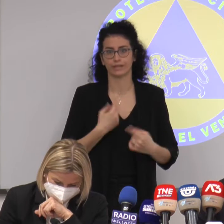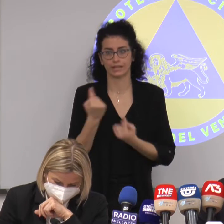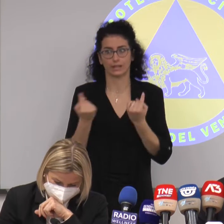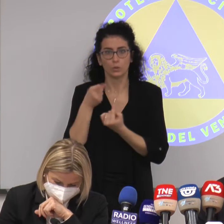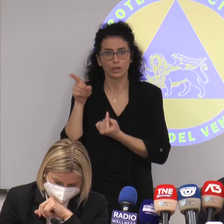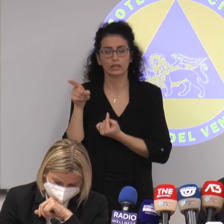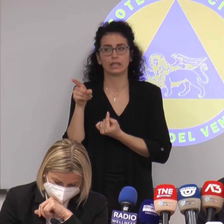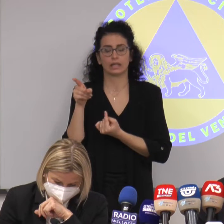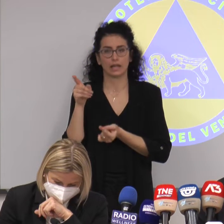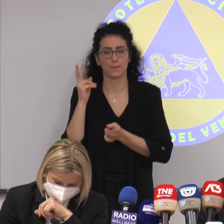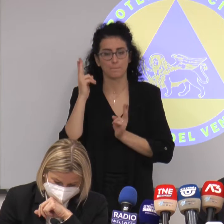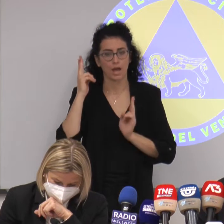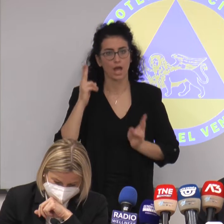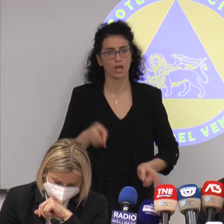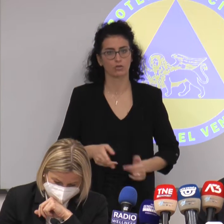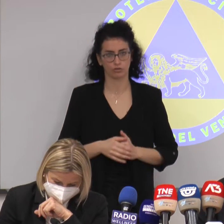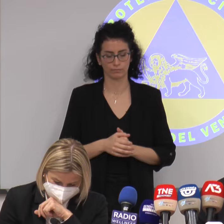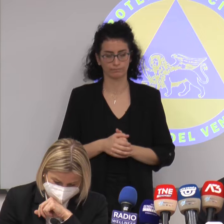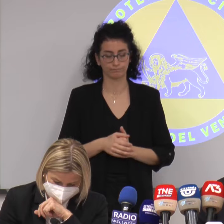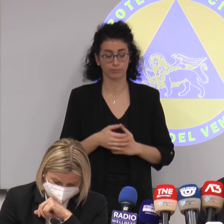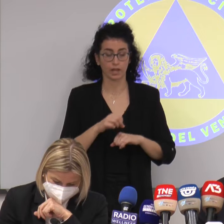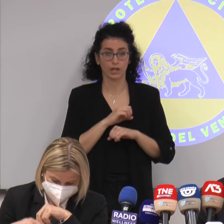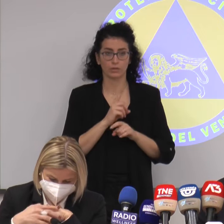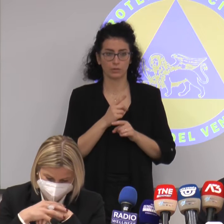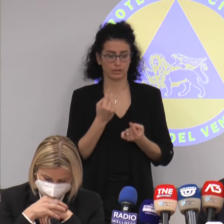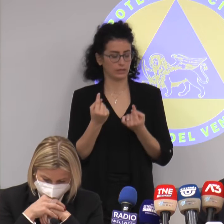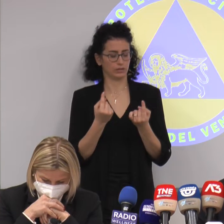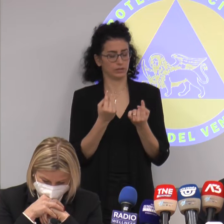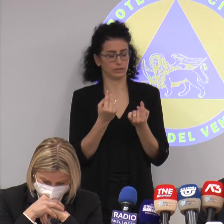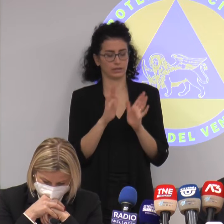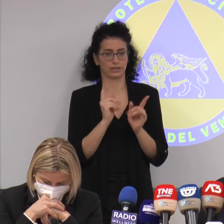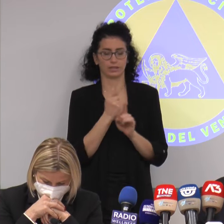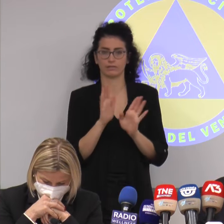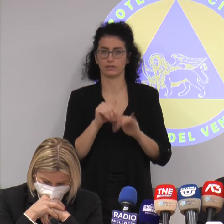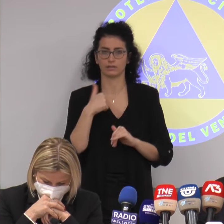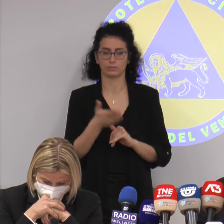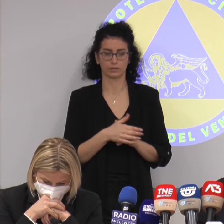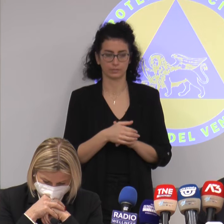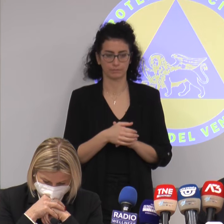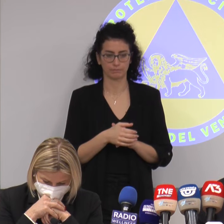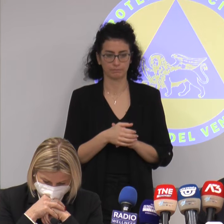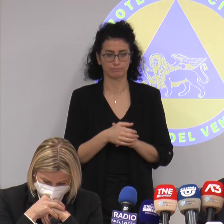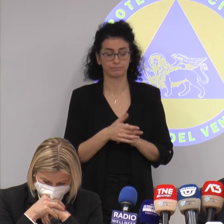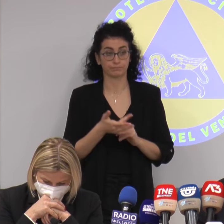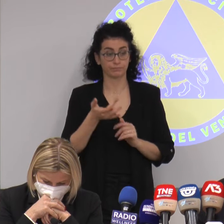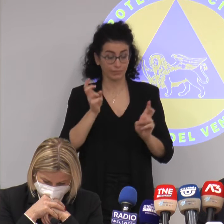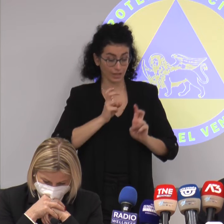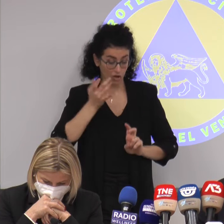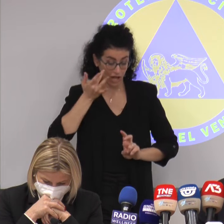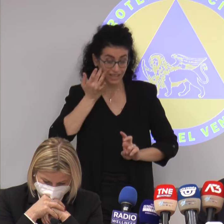zaia propone di rivedere la posizione dell'italia sul nucleare guardate che il vero rischio della energia